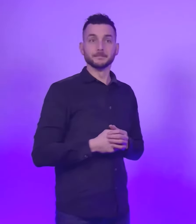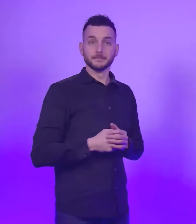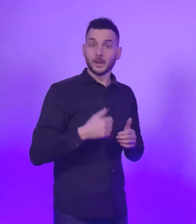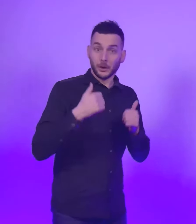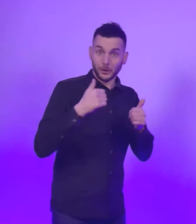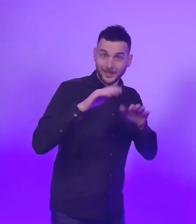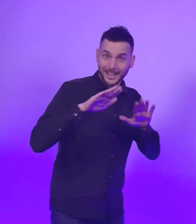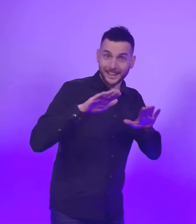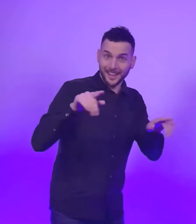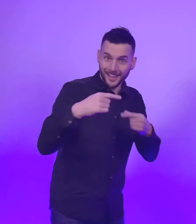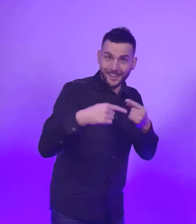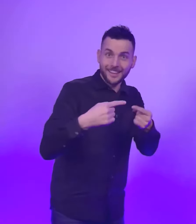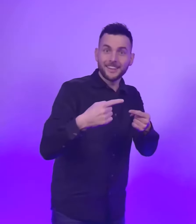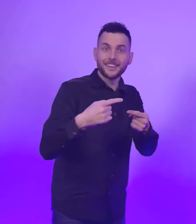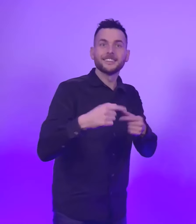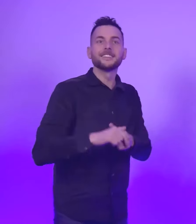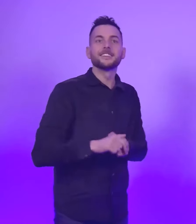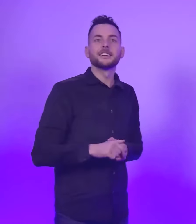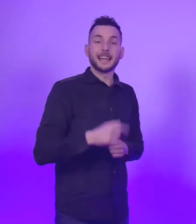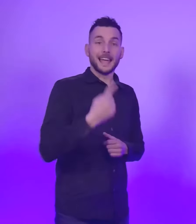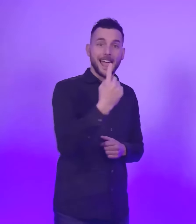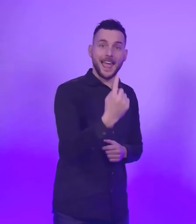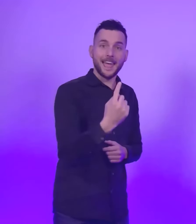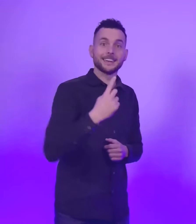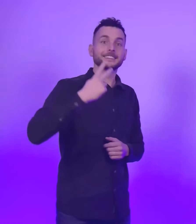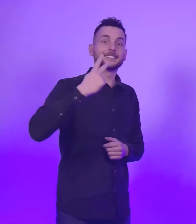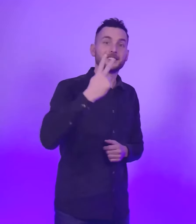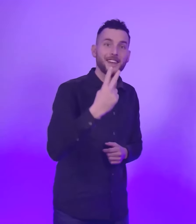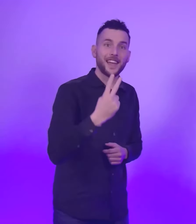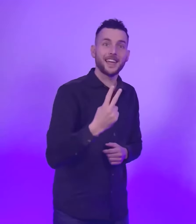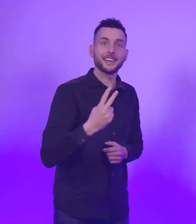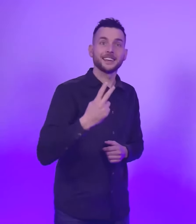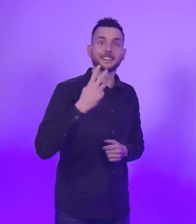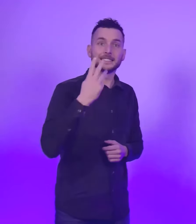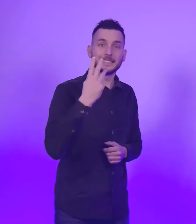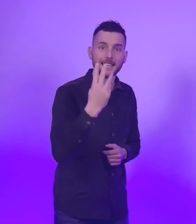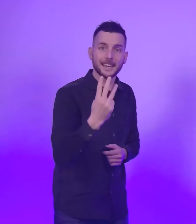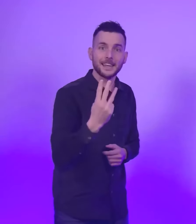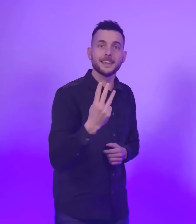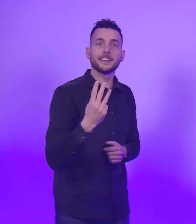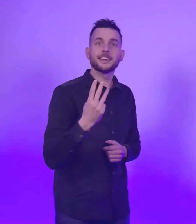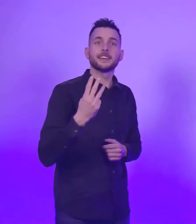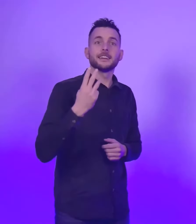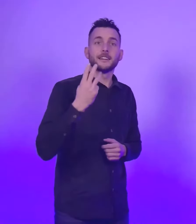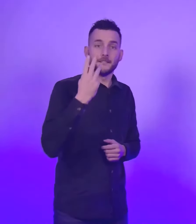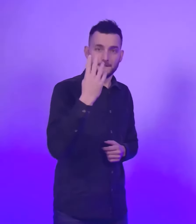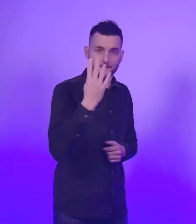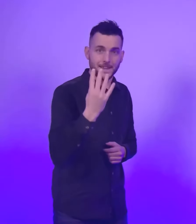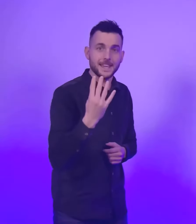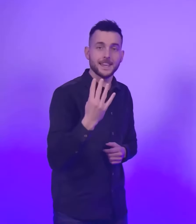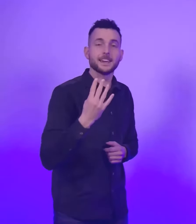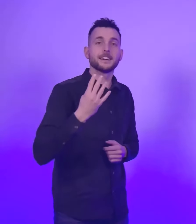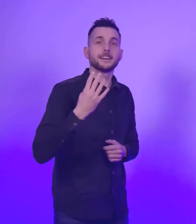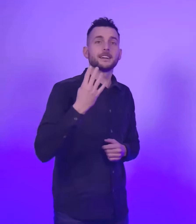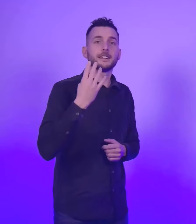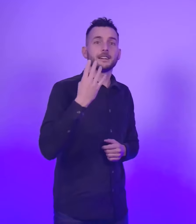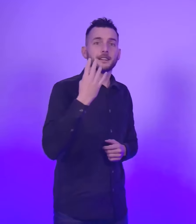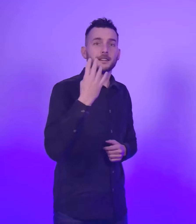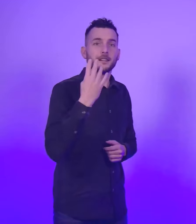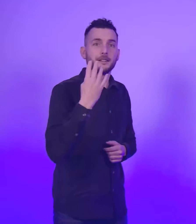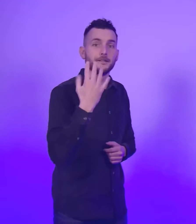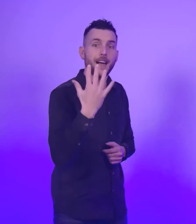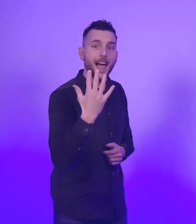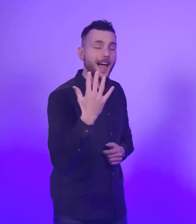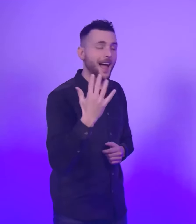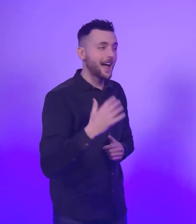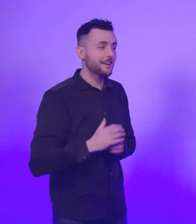kids? 1. 2. 3. 4. Wow, je zit er